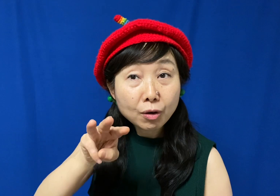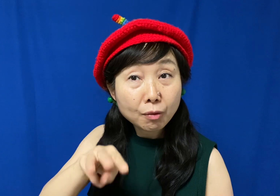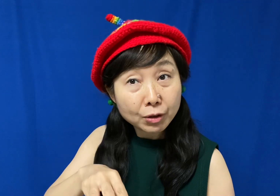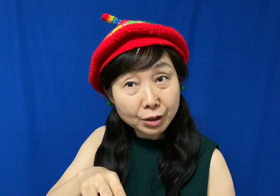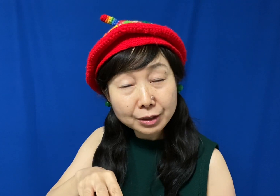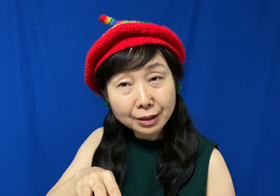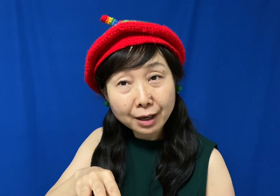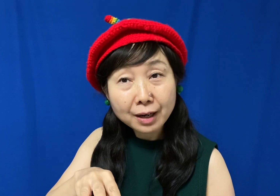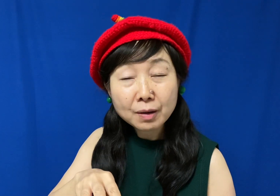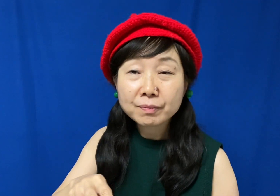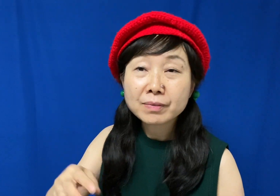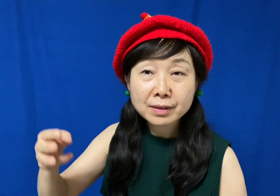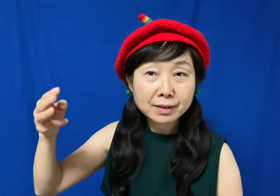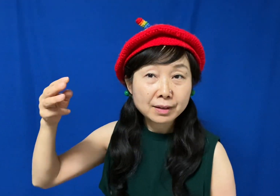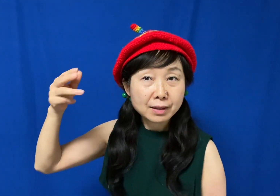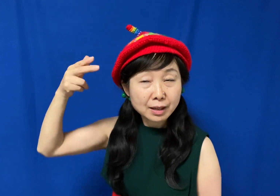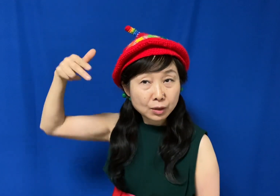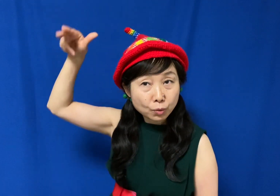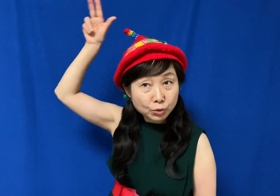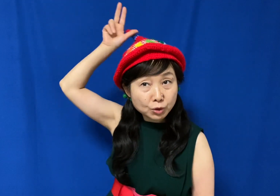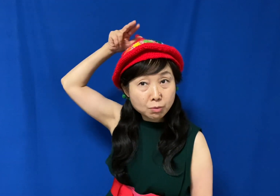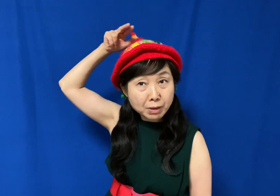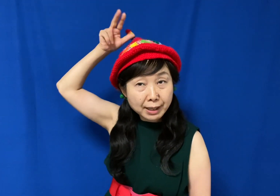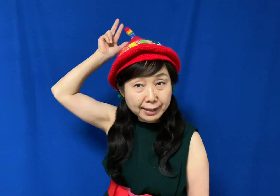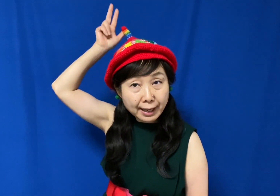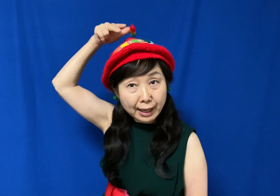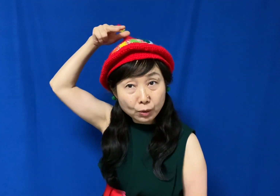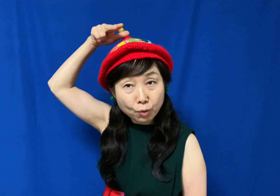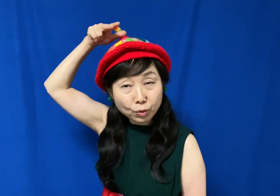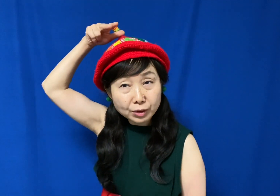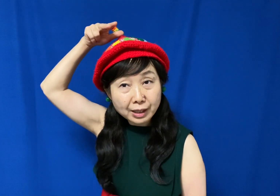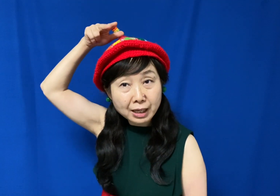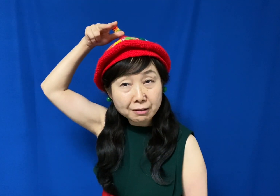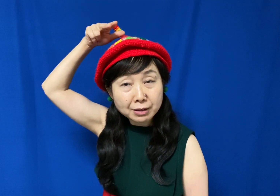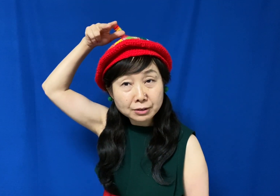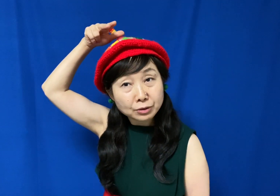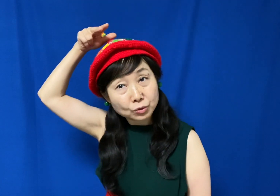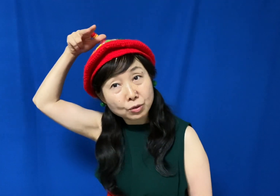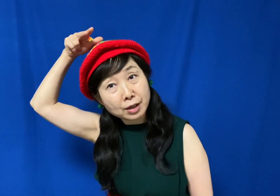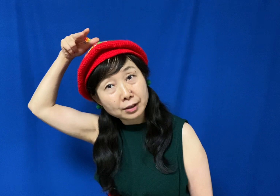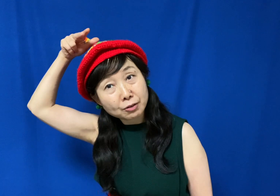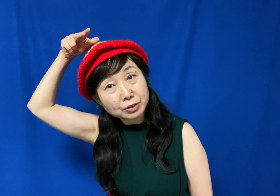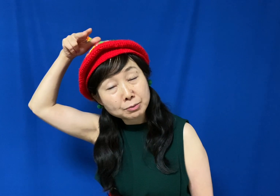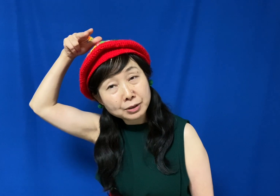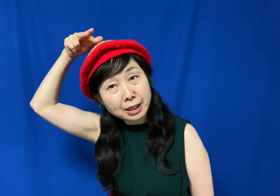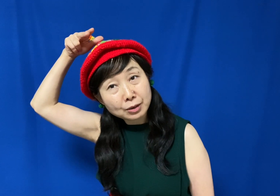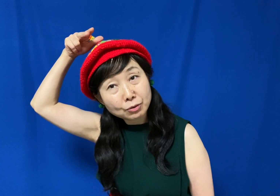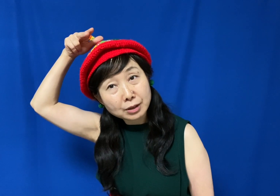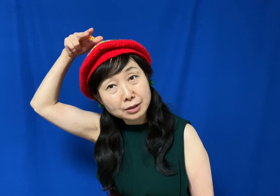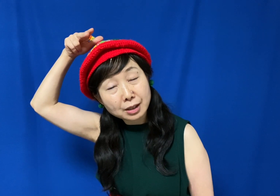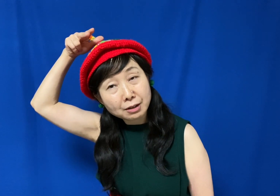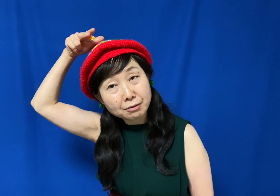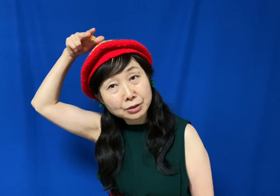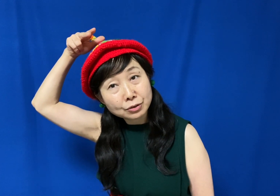江戸川ですか。ちょんまげで江戸って表すのかな、お侍とか表すのか